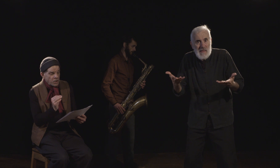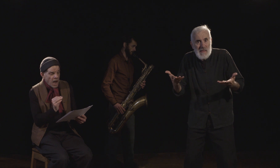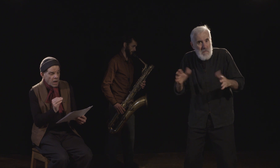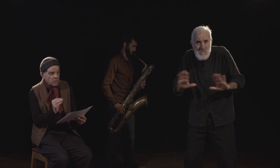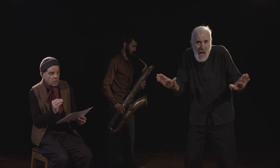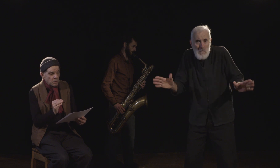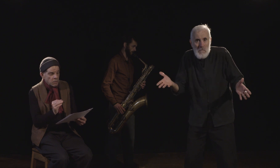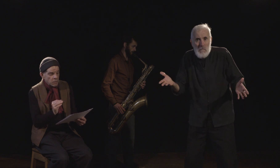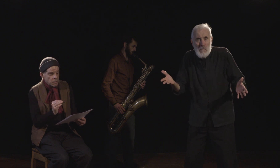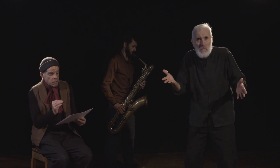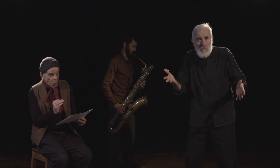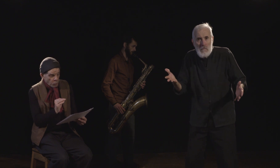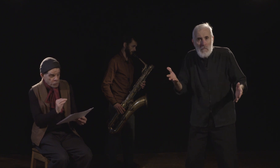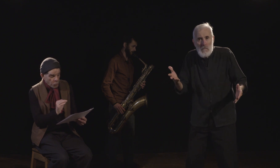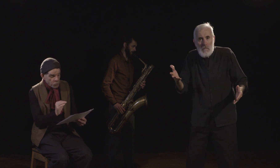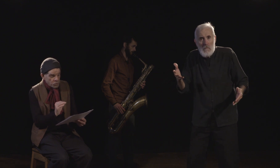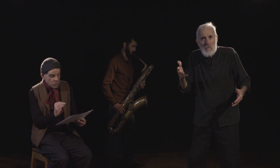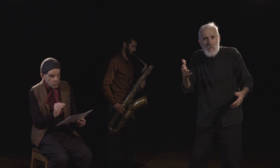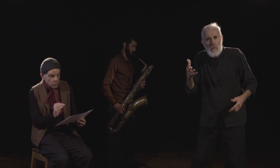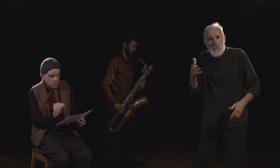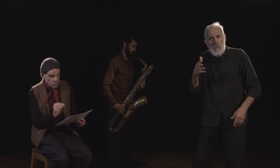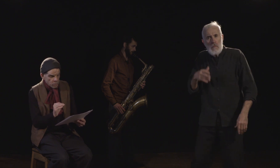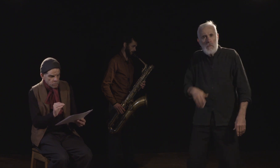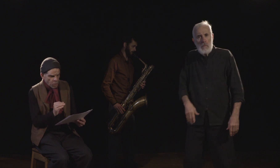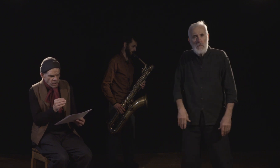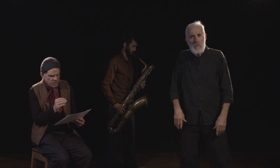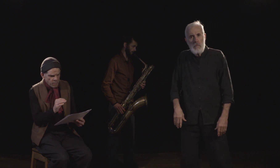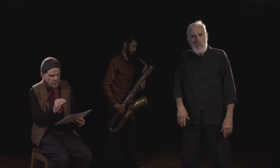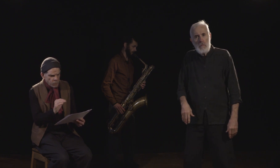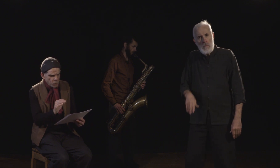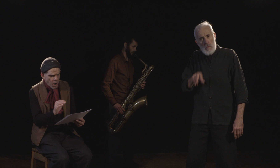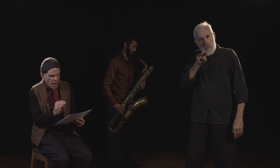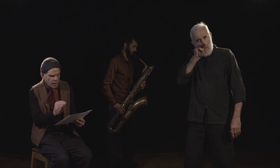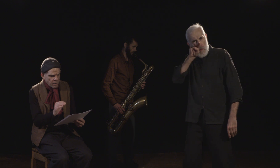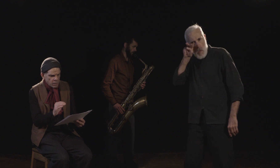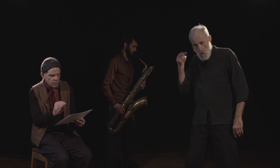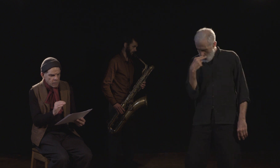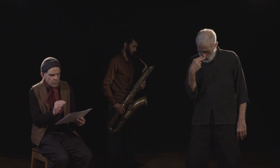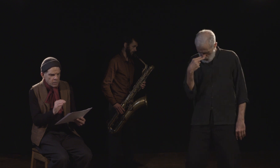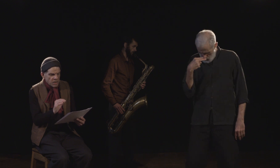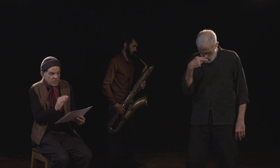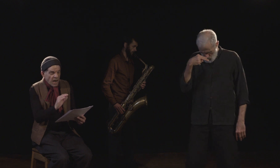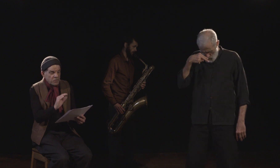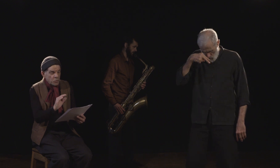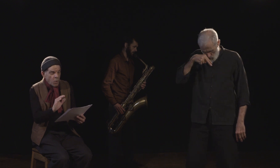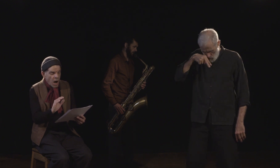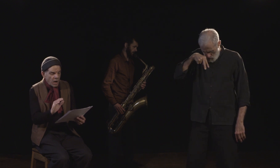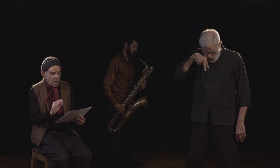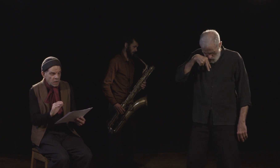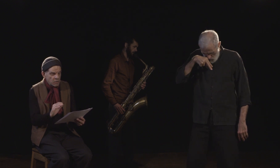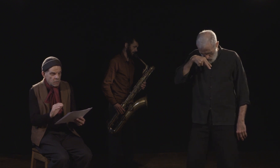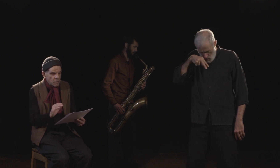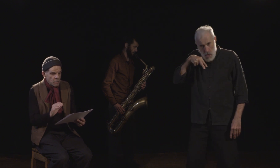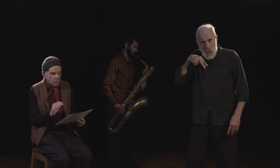On regarde, on scrute, on examine le noir et ça reste